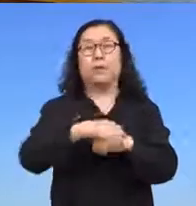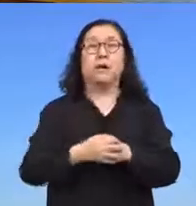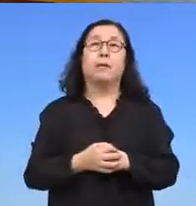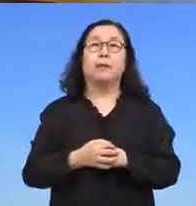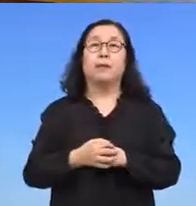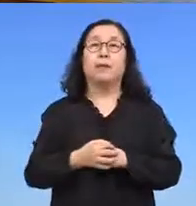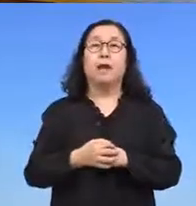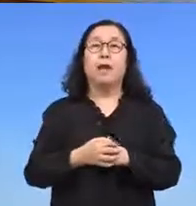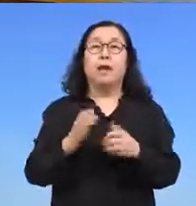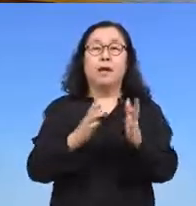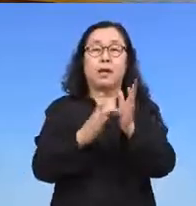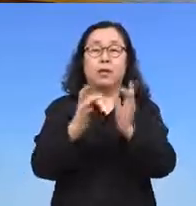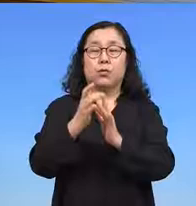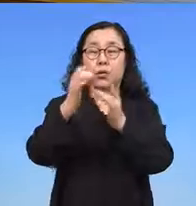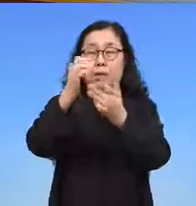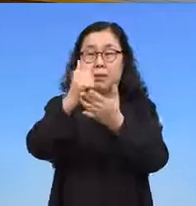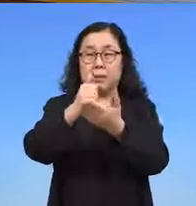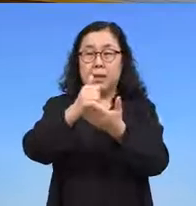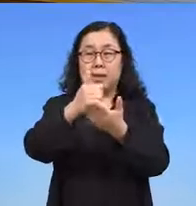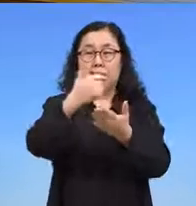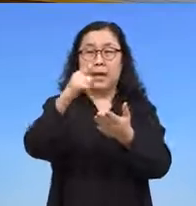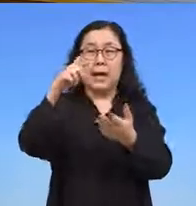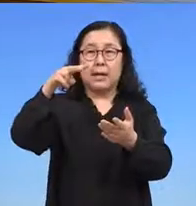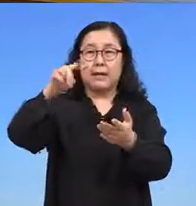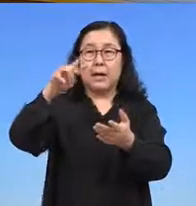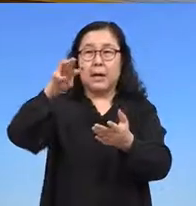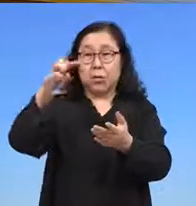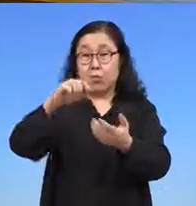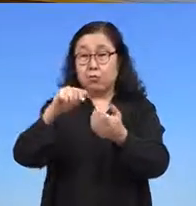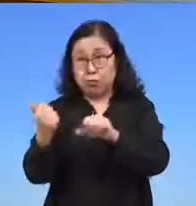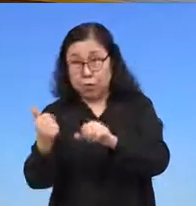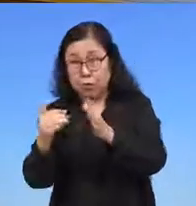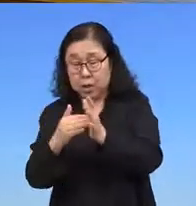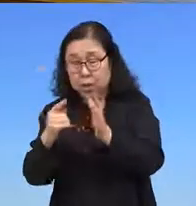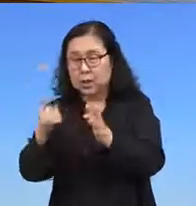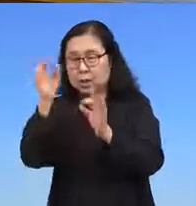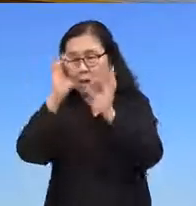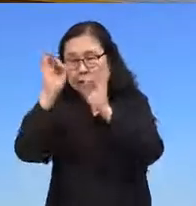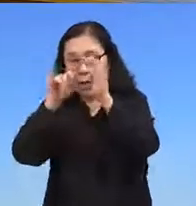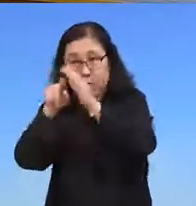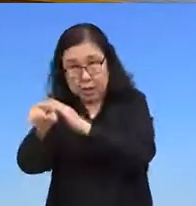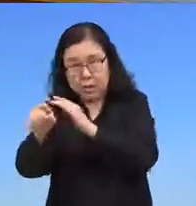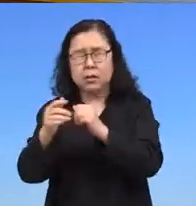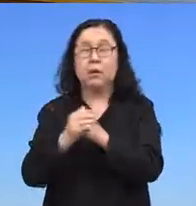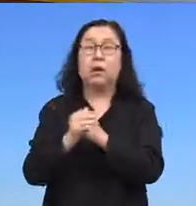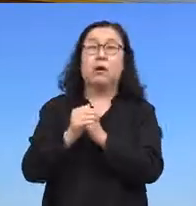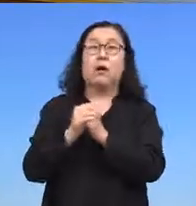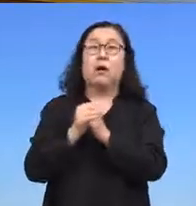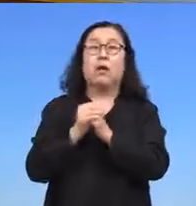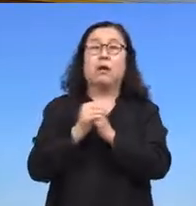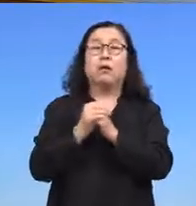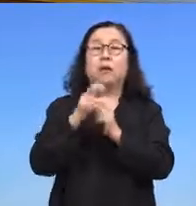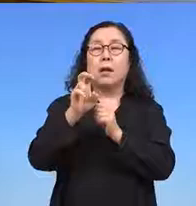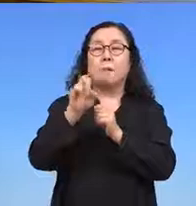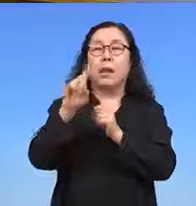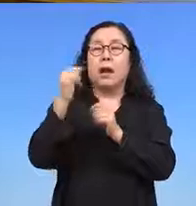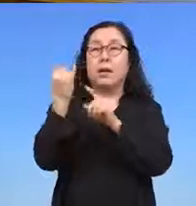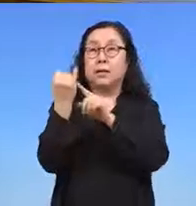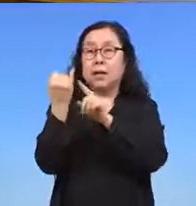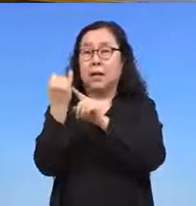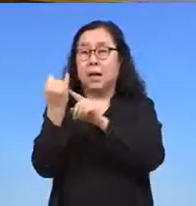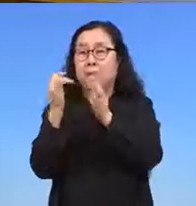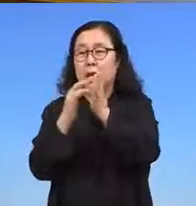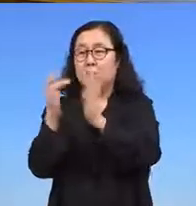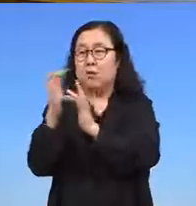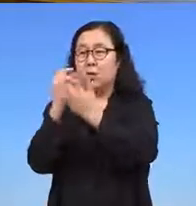오늘 본문에 보면 예수님께서 죽은 나사로를 찾아가시는데요, 그 나사로의 누이 되는 마르다가 예수님을